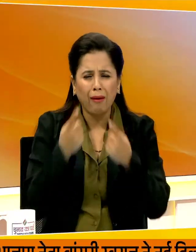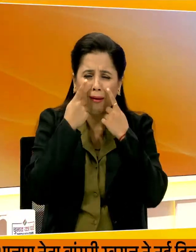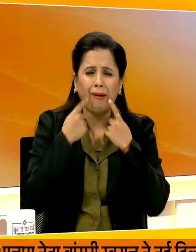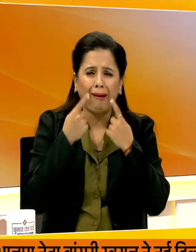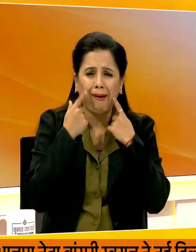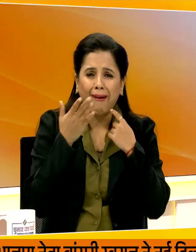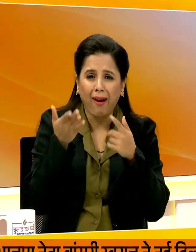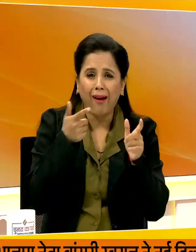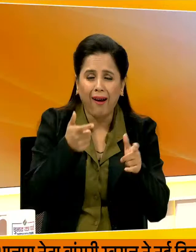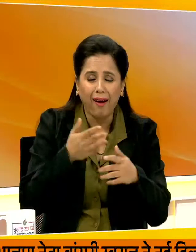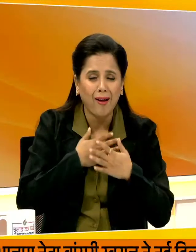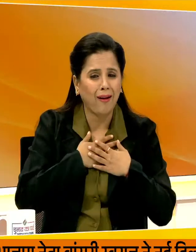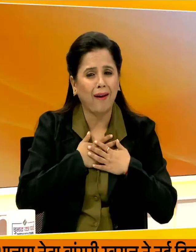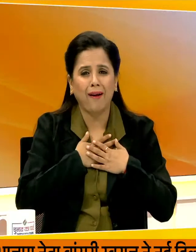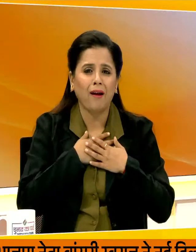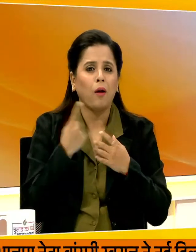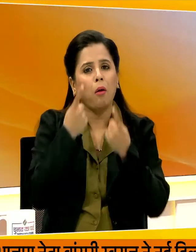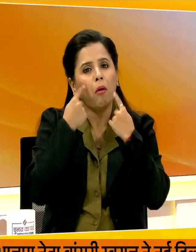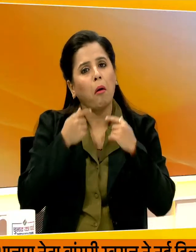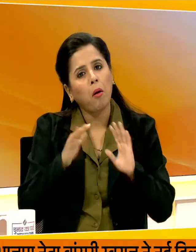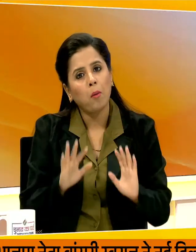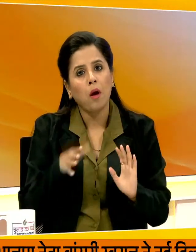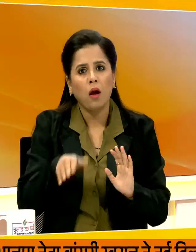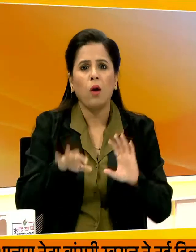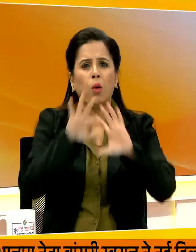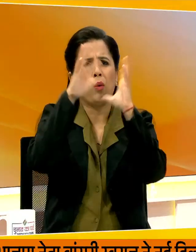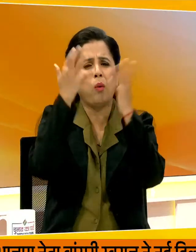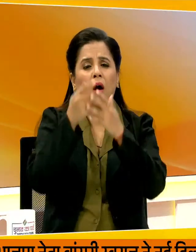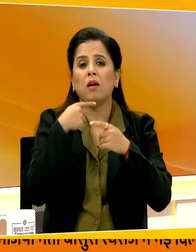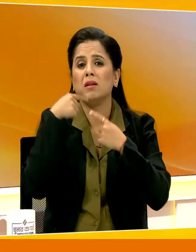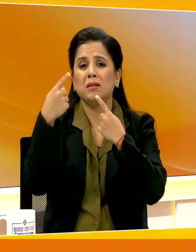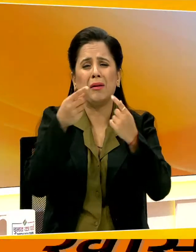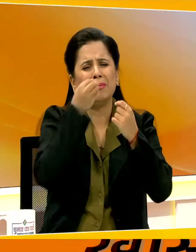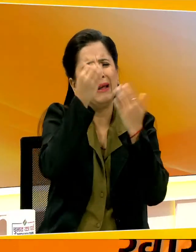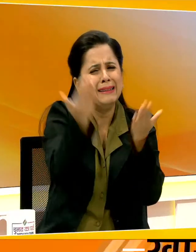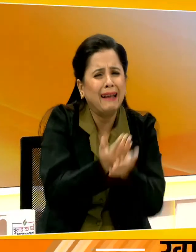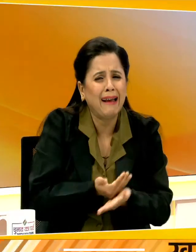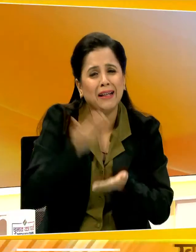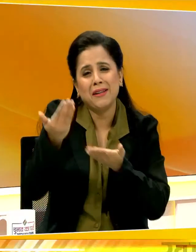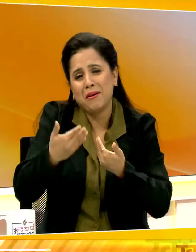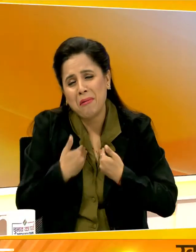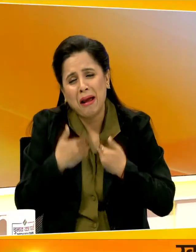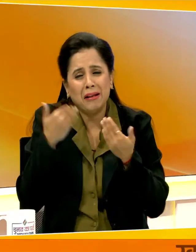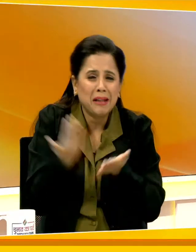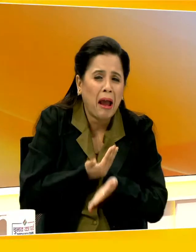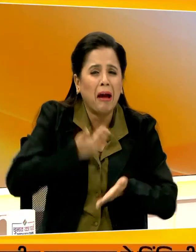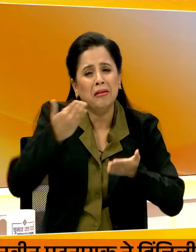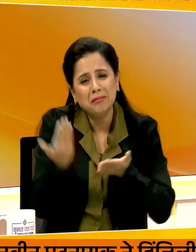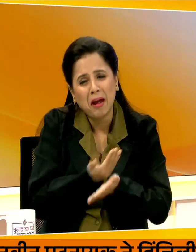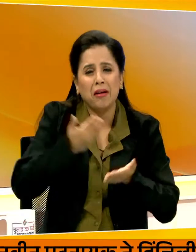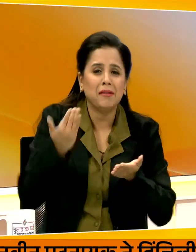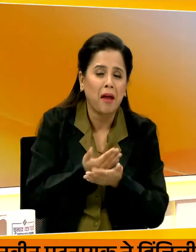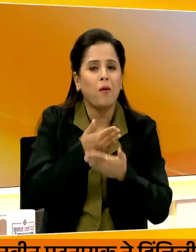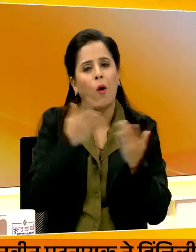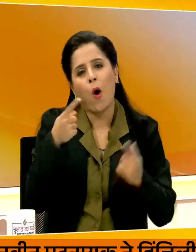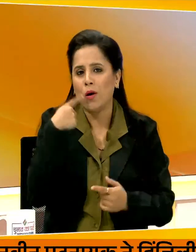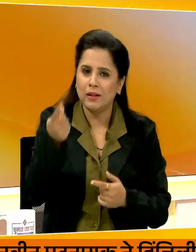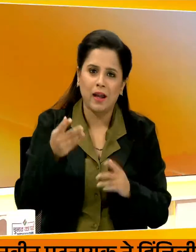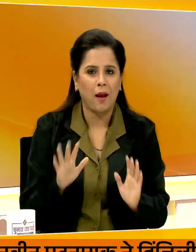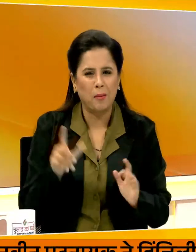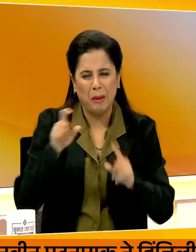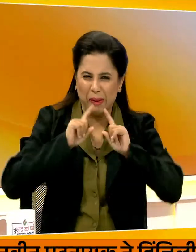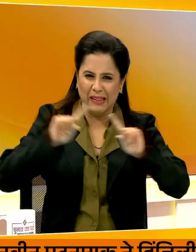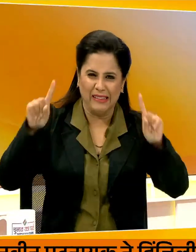रहती थी, दुनिया भर में जाकर कहती थी बचाओ बचाओ बचाओ।